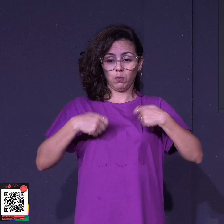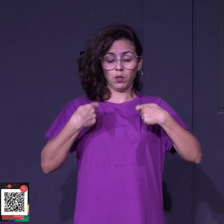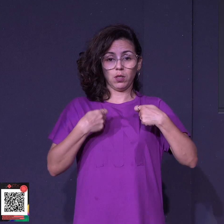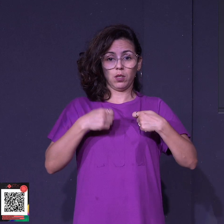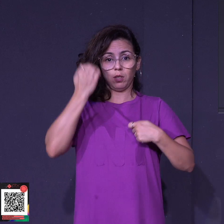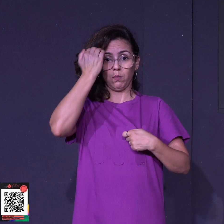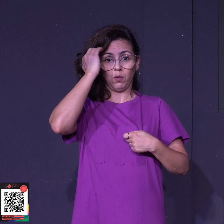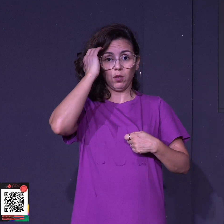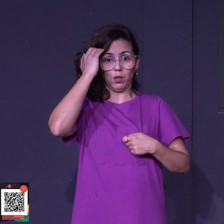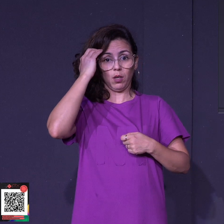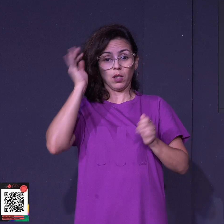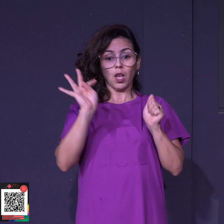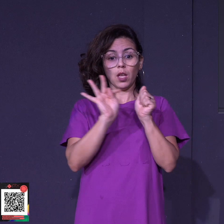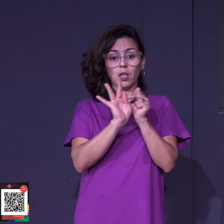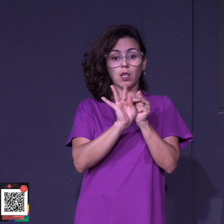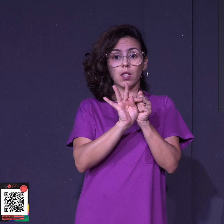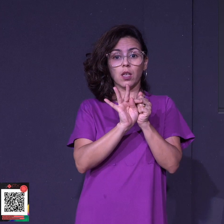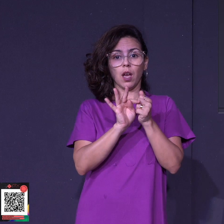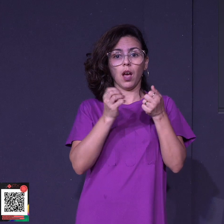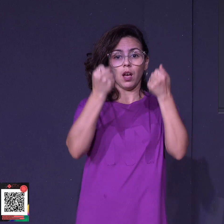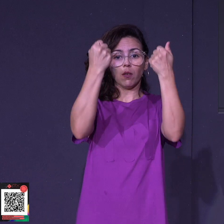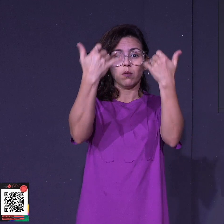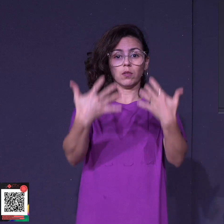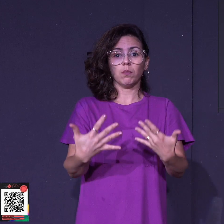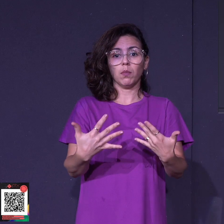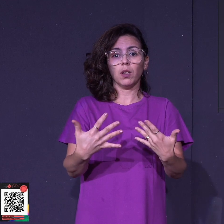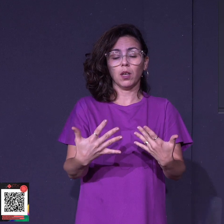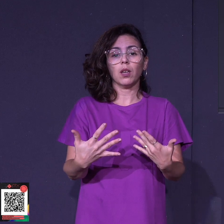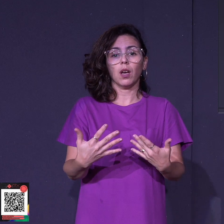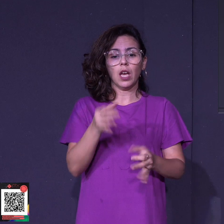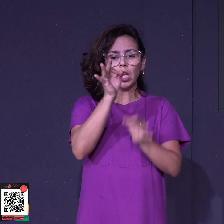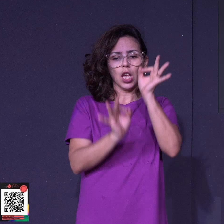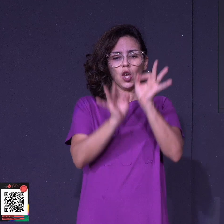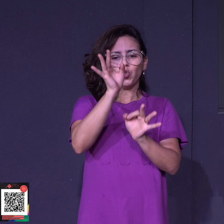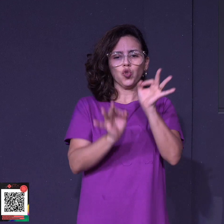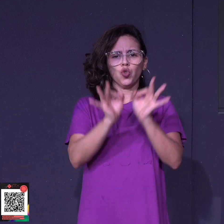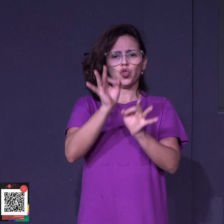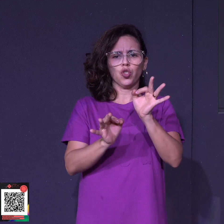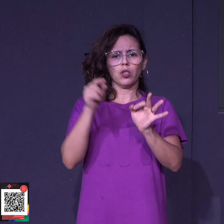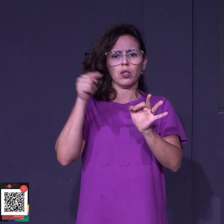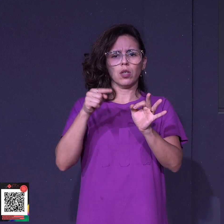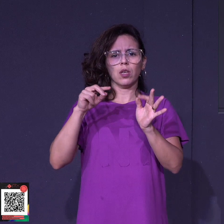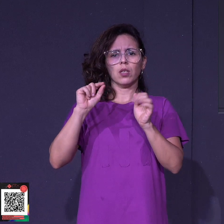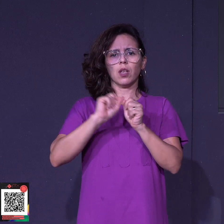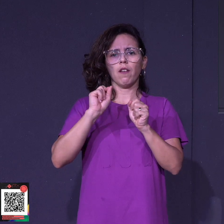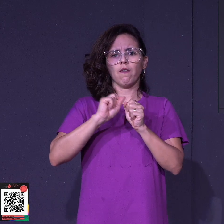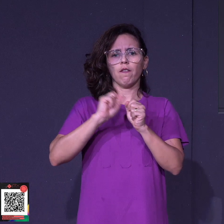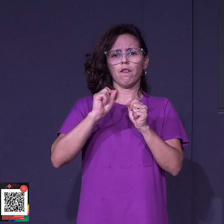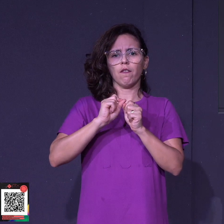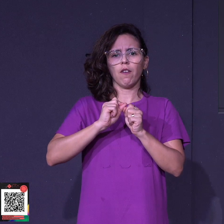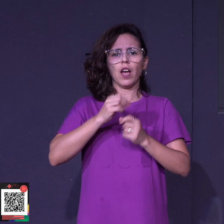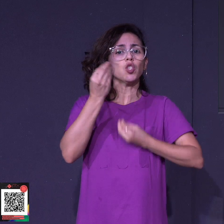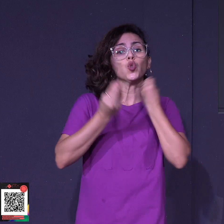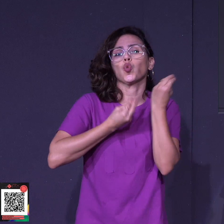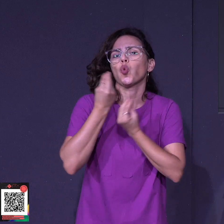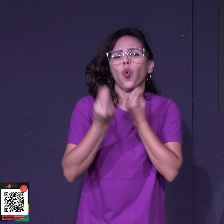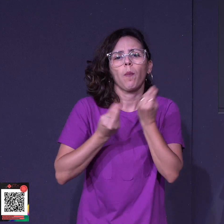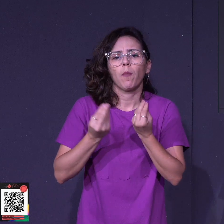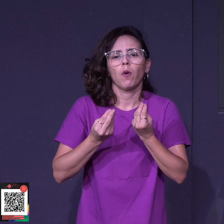ensina, que a justiça de Deus se executa única e exclusivamente pela determinação